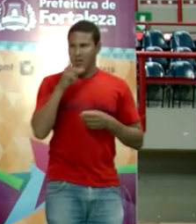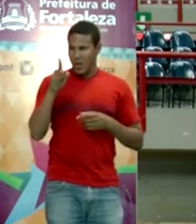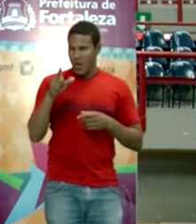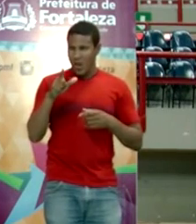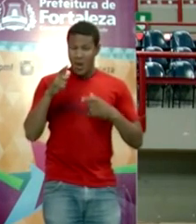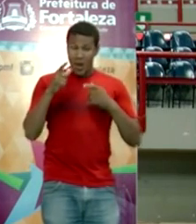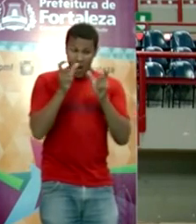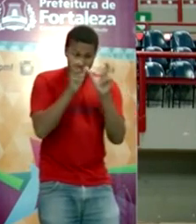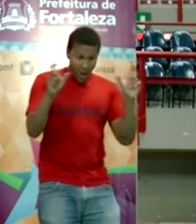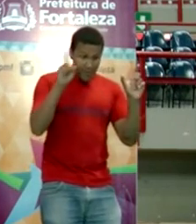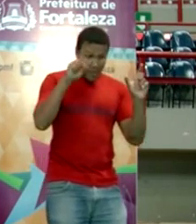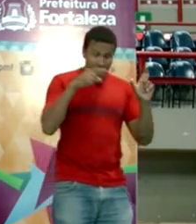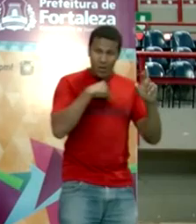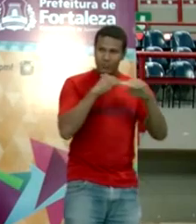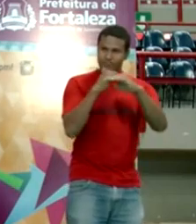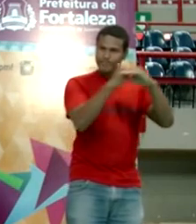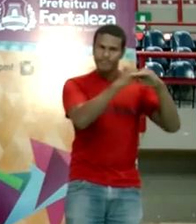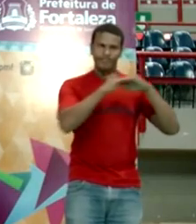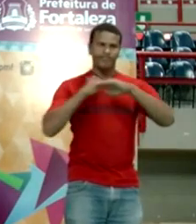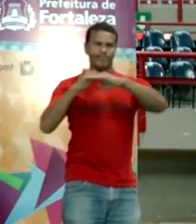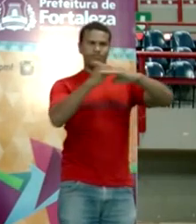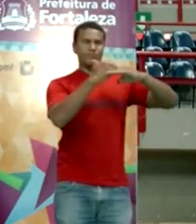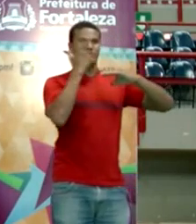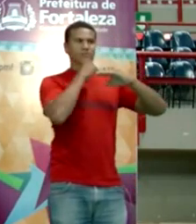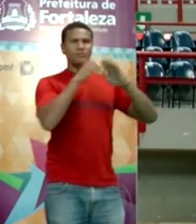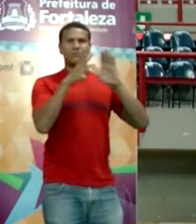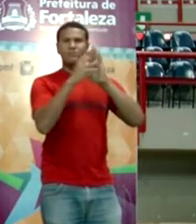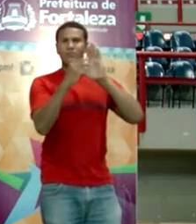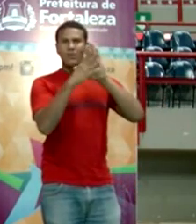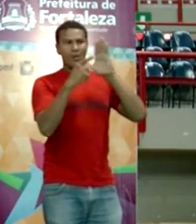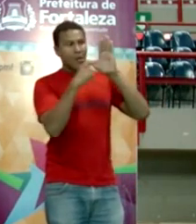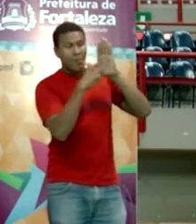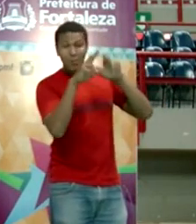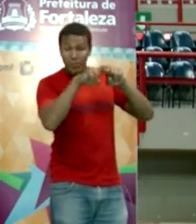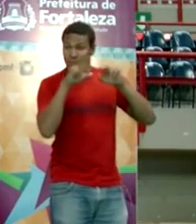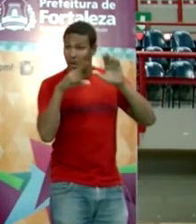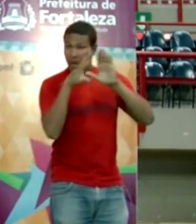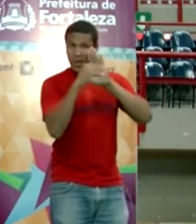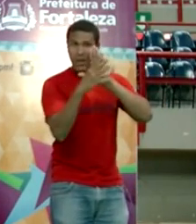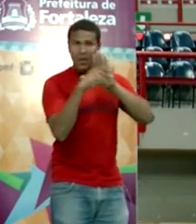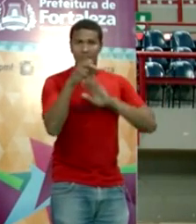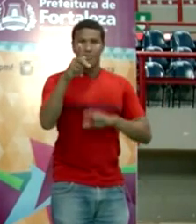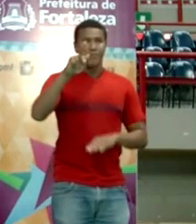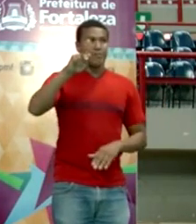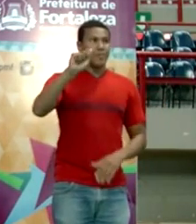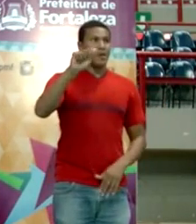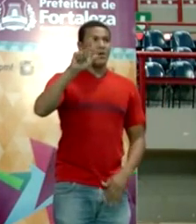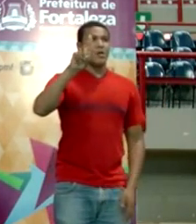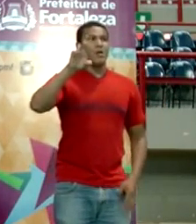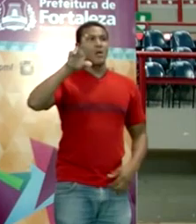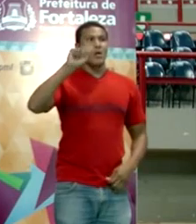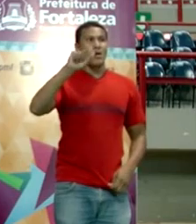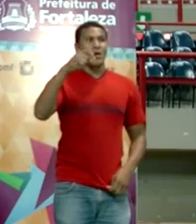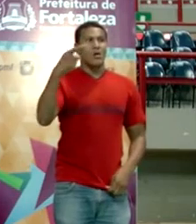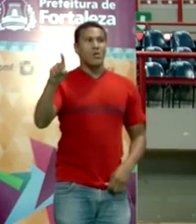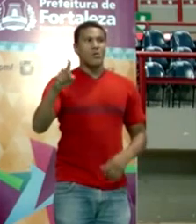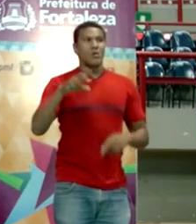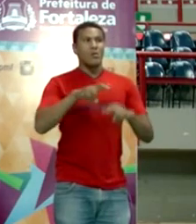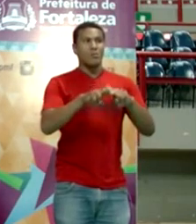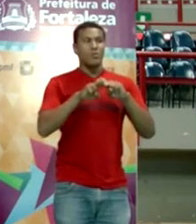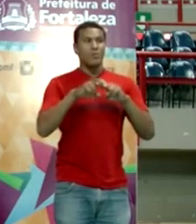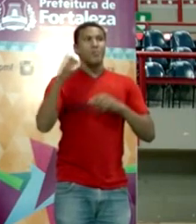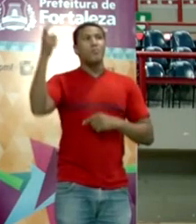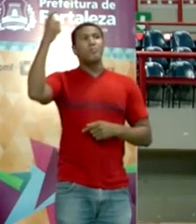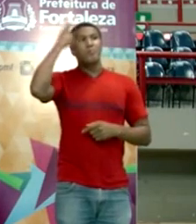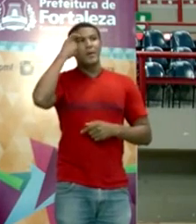normativa, padrão, que unifica, por isso que padroniza. Então, pensando aqui no gênero